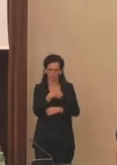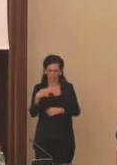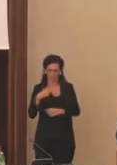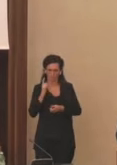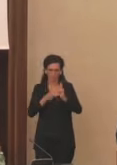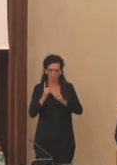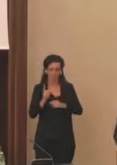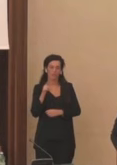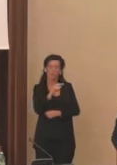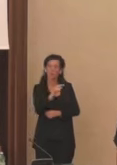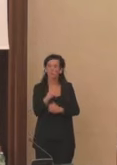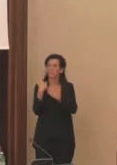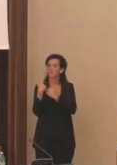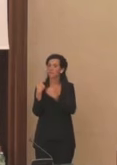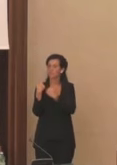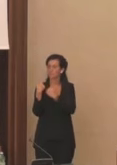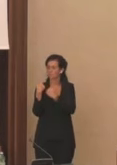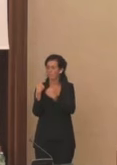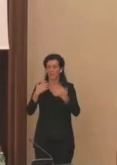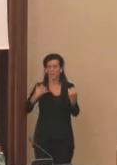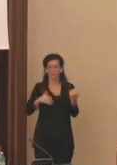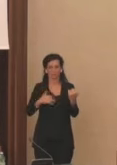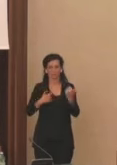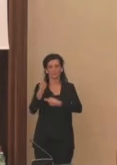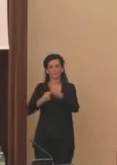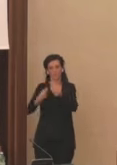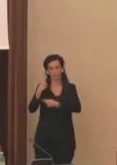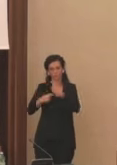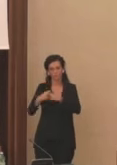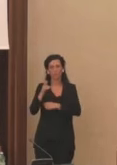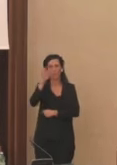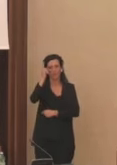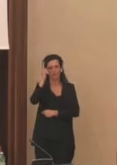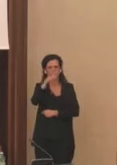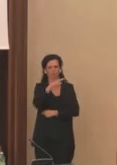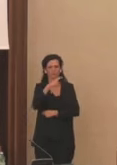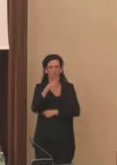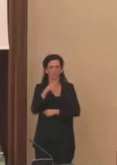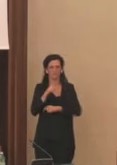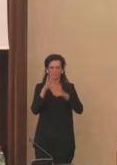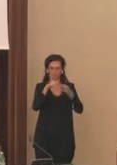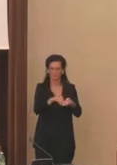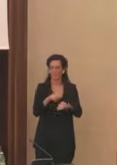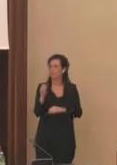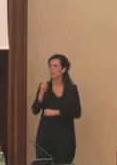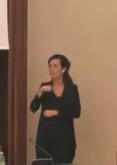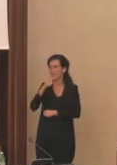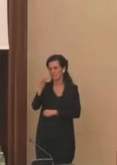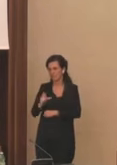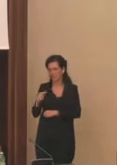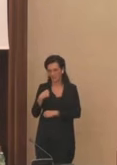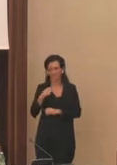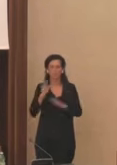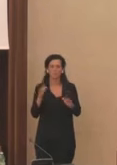un responsabile, lui è argentino di origine ma francese di adozione, però è il responsabile